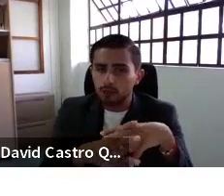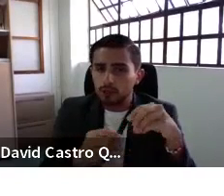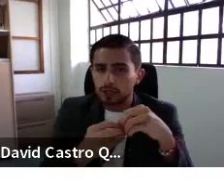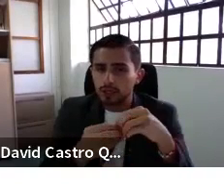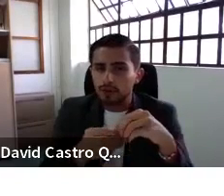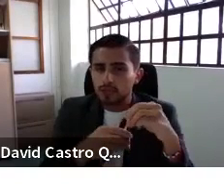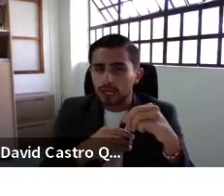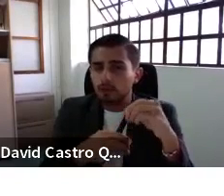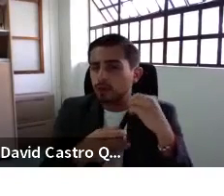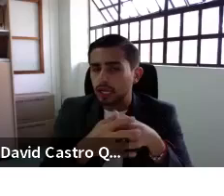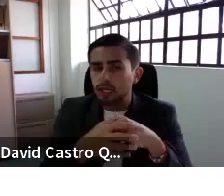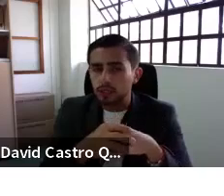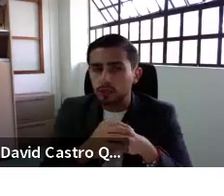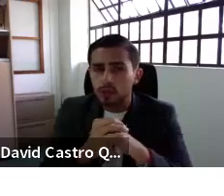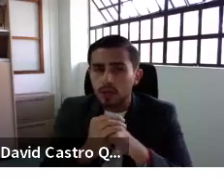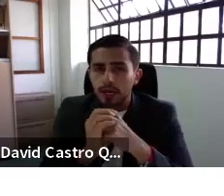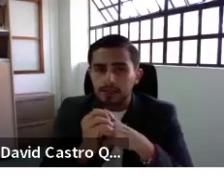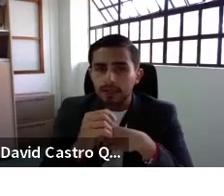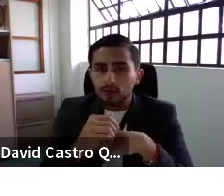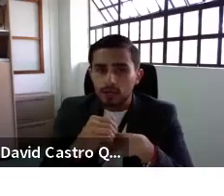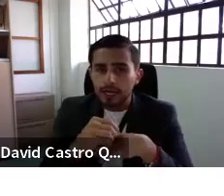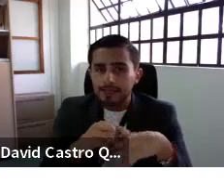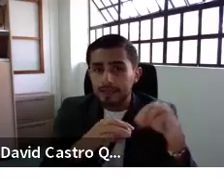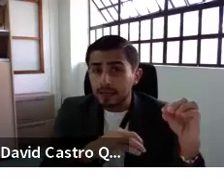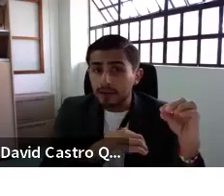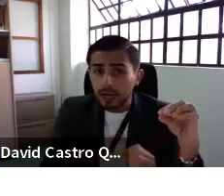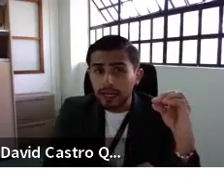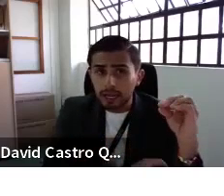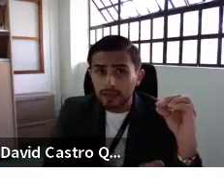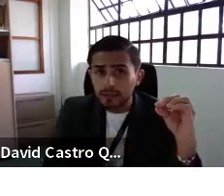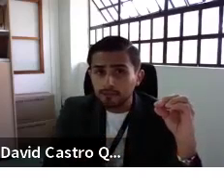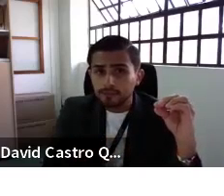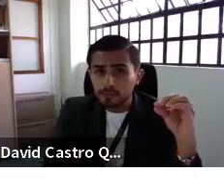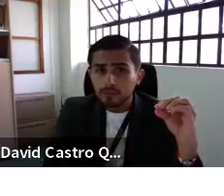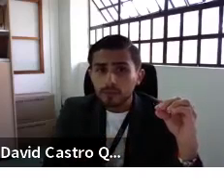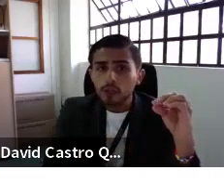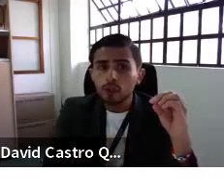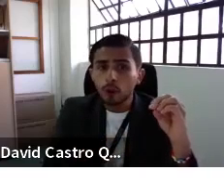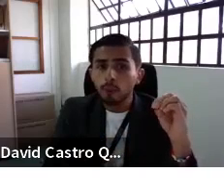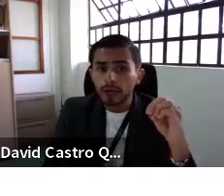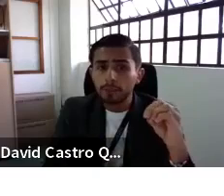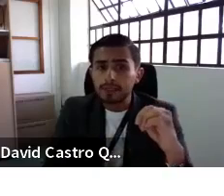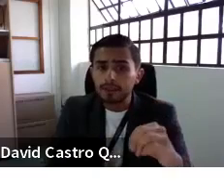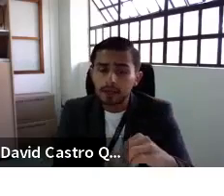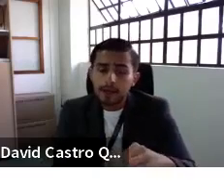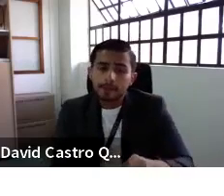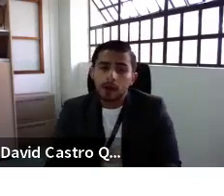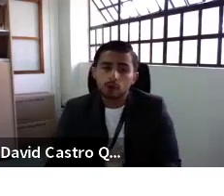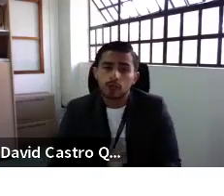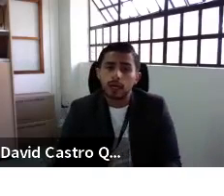los métodos científicos tiene unos requerimientos estéticos que sin derivar en arte no pueden prescindir de la búsqueda